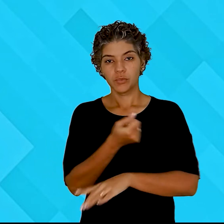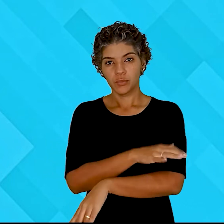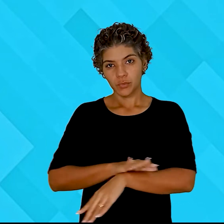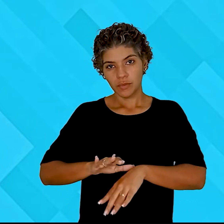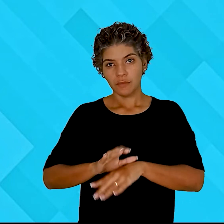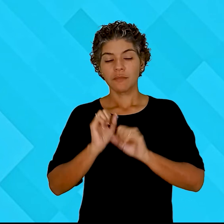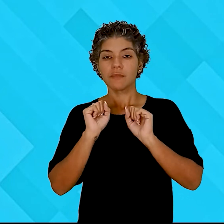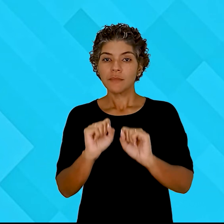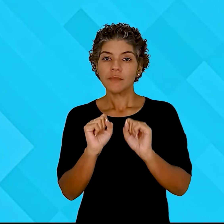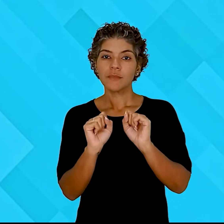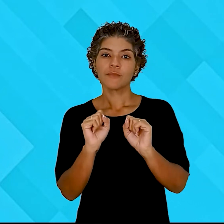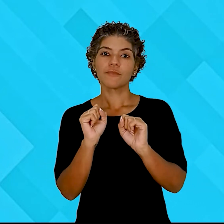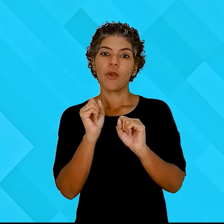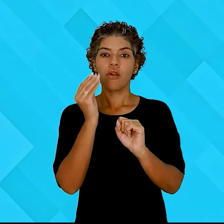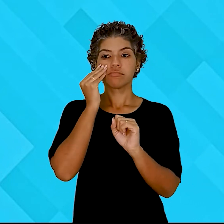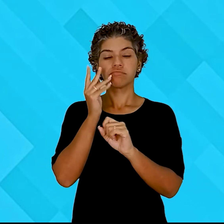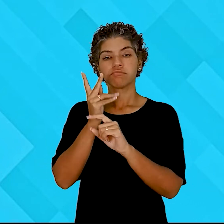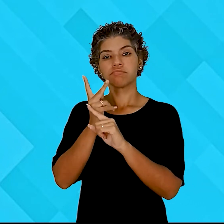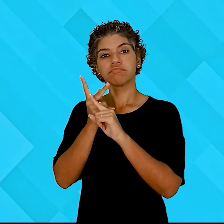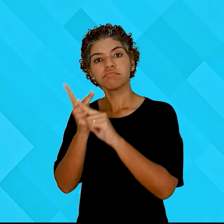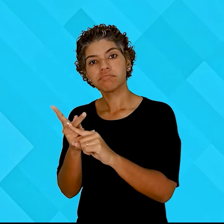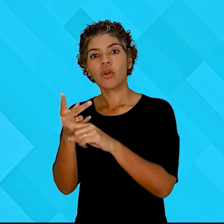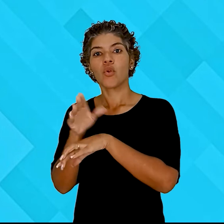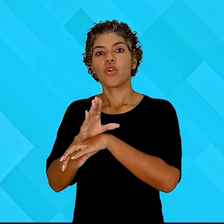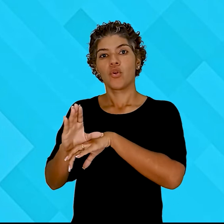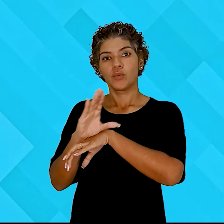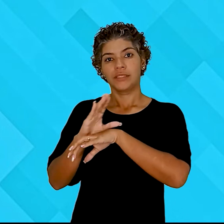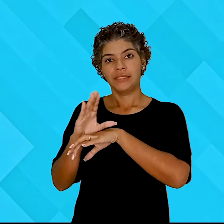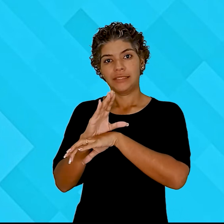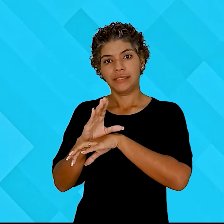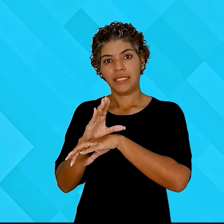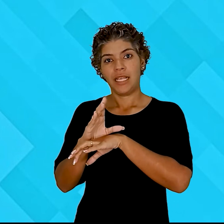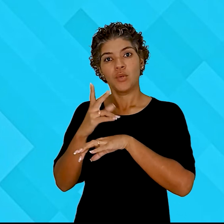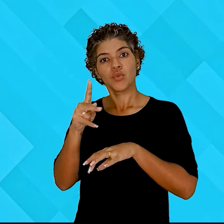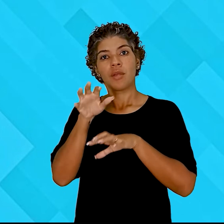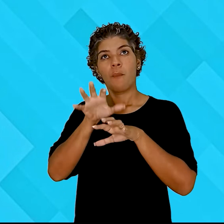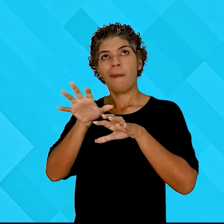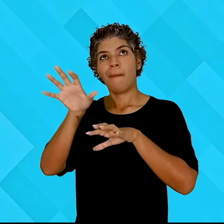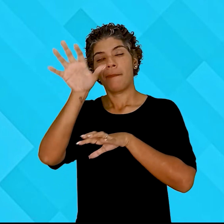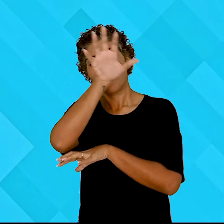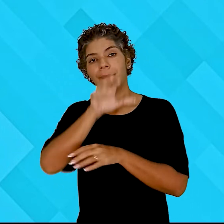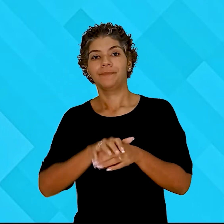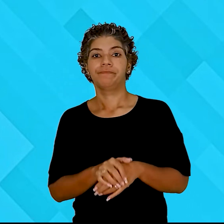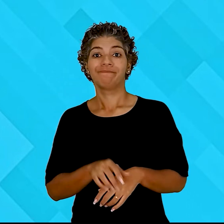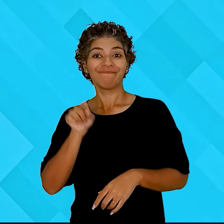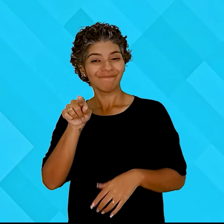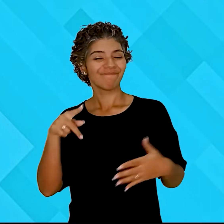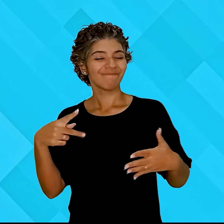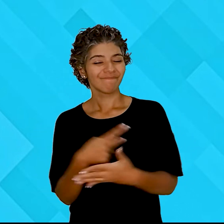dirigir ao Conselho de Administração das suas regiões. Isso fez com que o cenário ficasse ainda mais